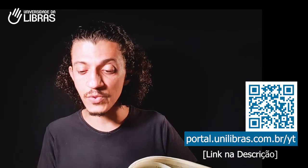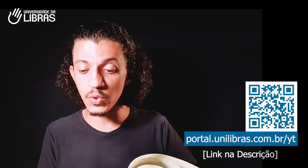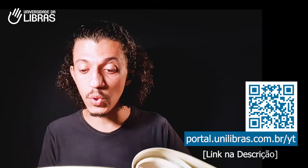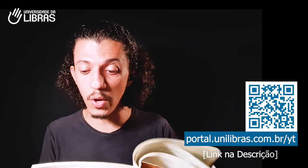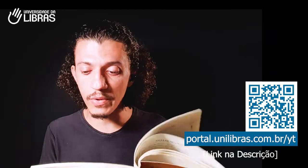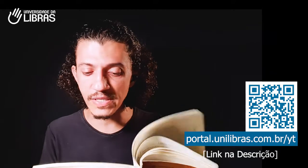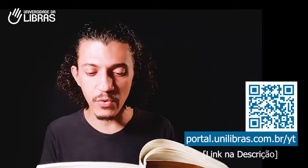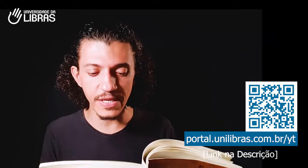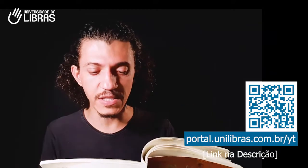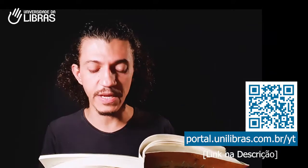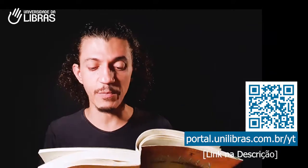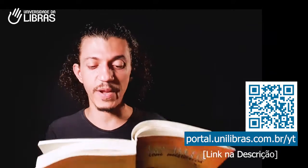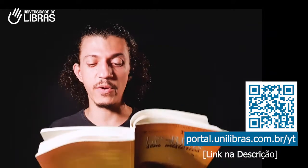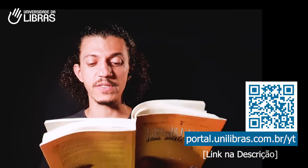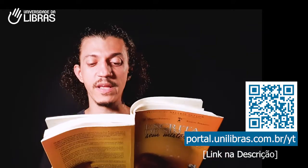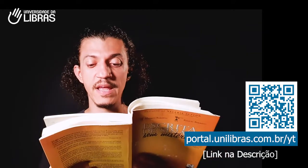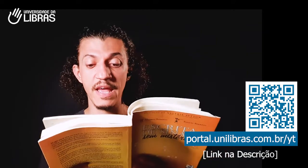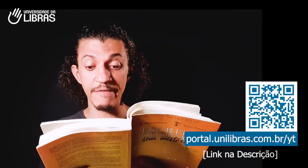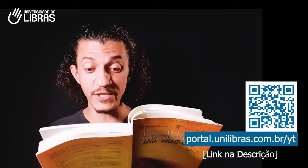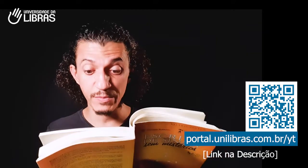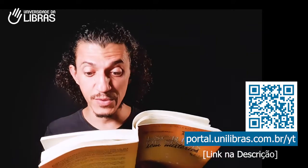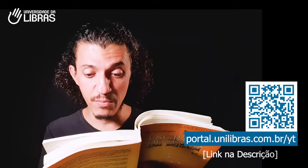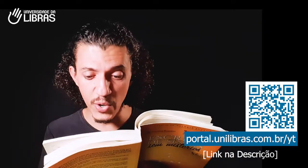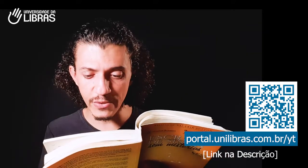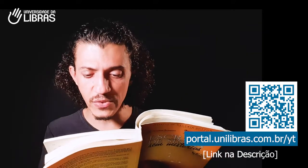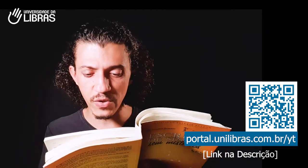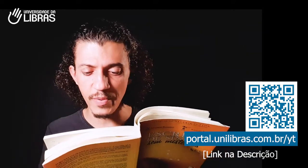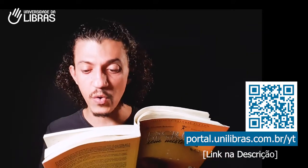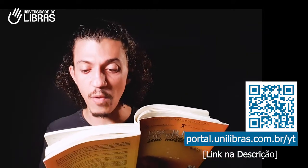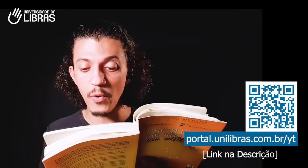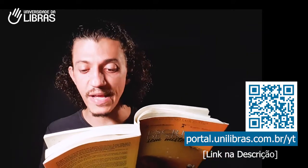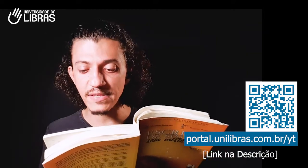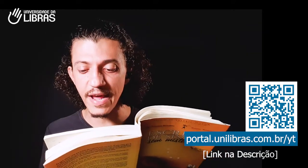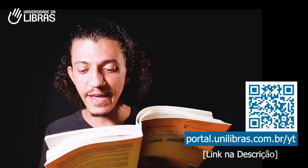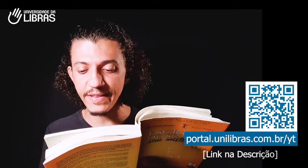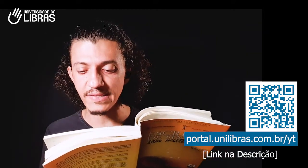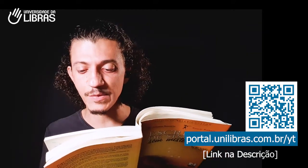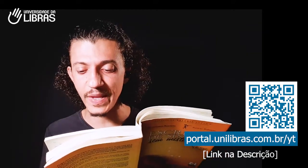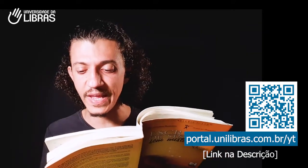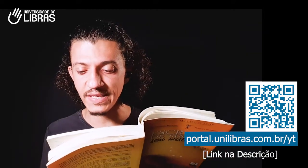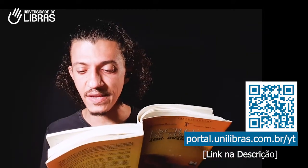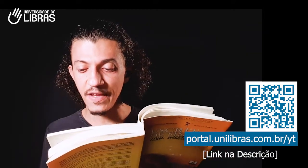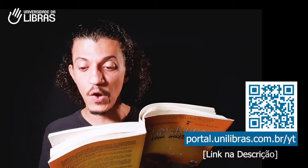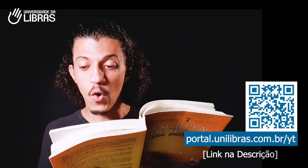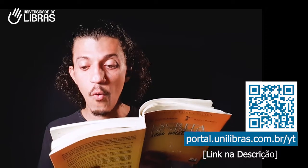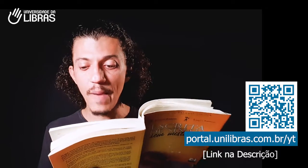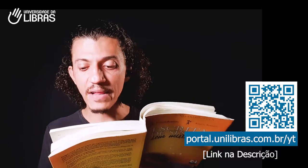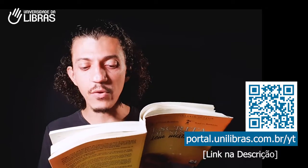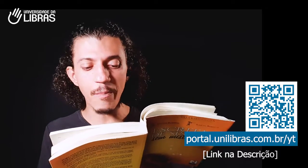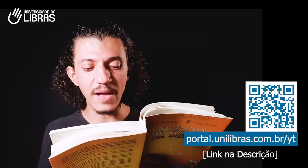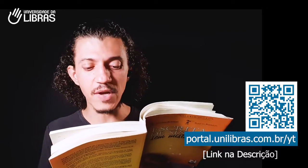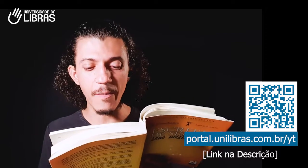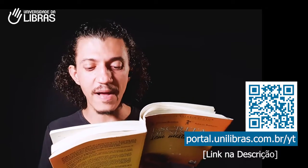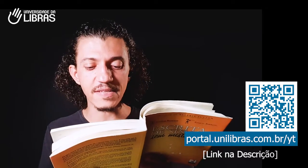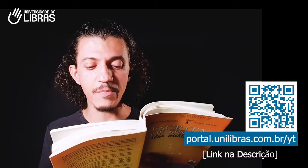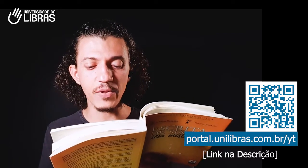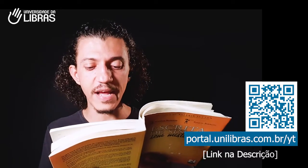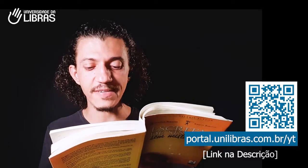ficasse nos com todo esse conhecimento para nós refletimos muito sobre como extrair dessa experiência um método passo a passo que